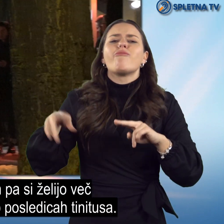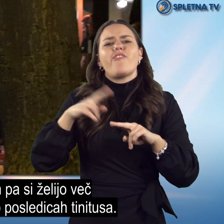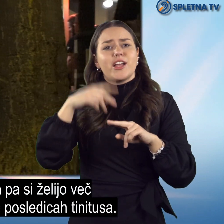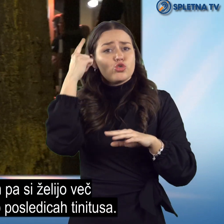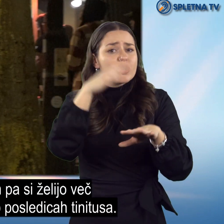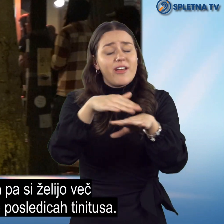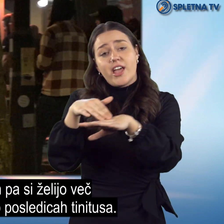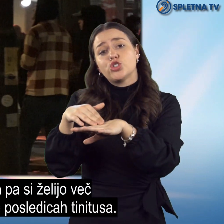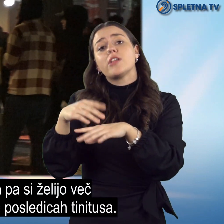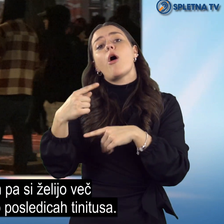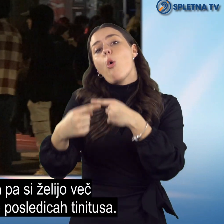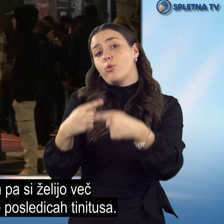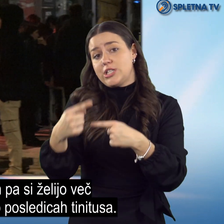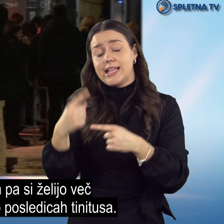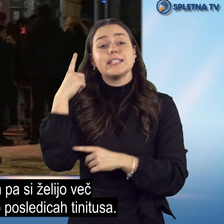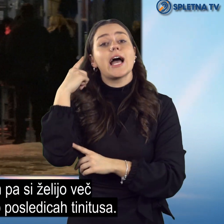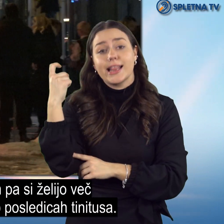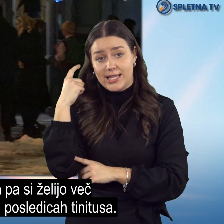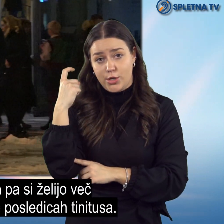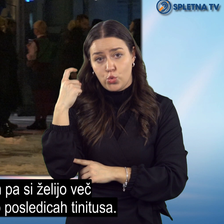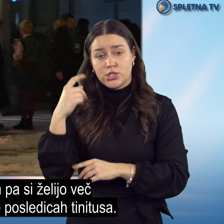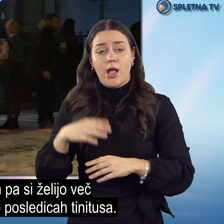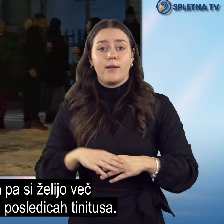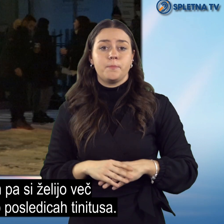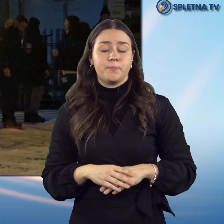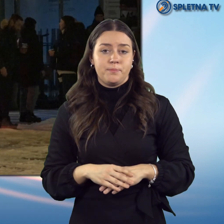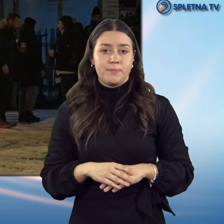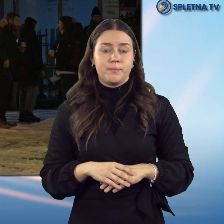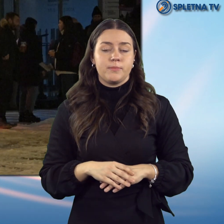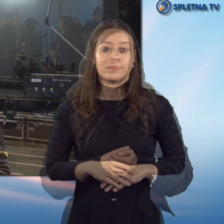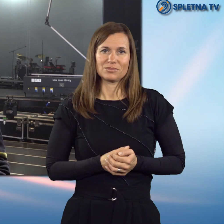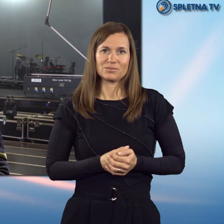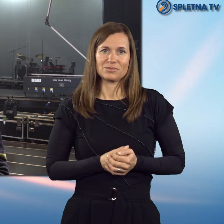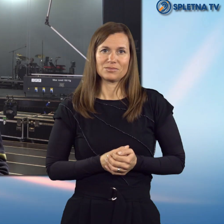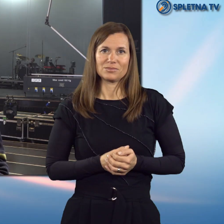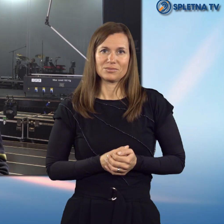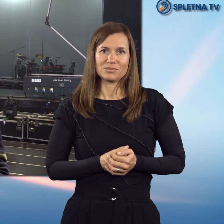Predvsem pa si želijo več ozaveščanja o posledicah tinitusa.